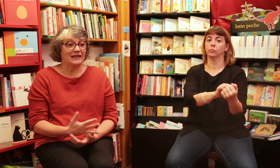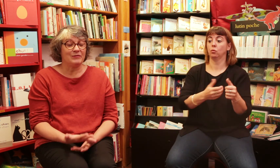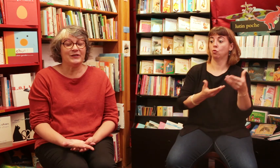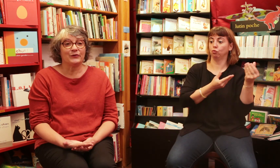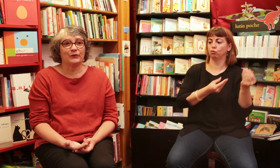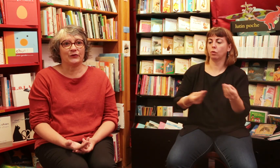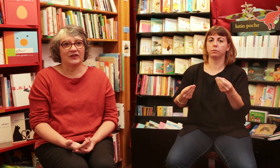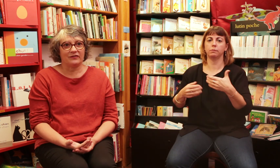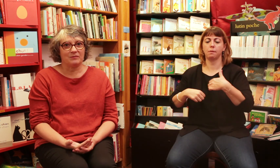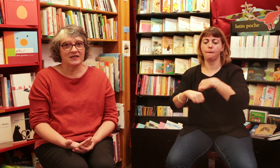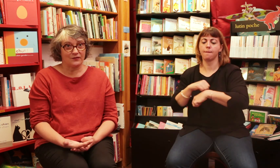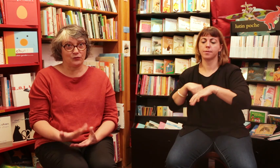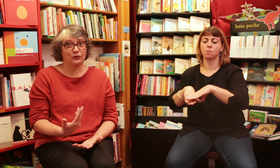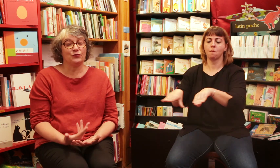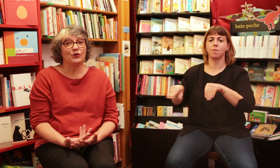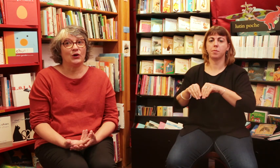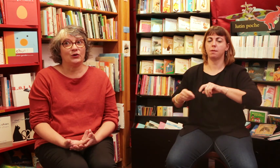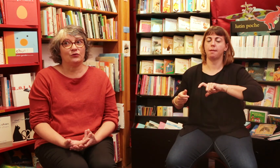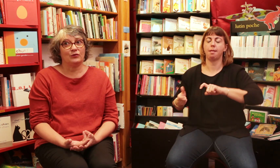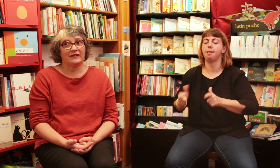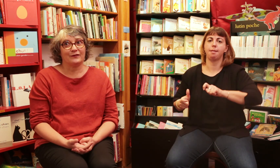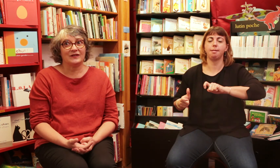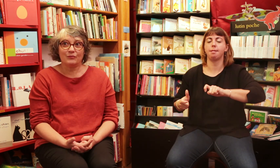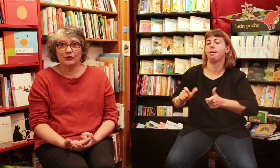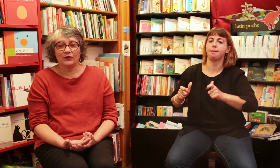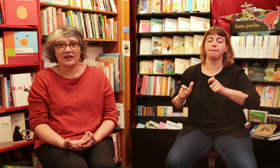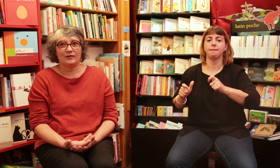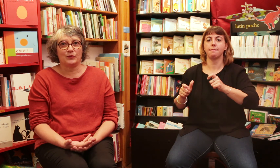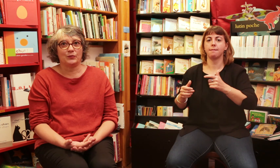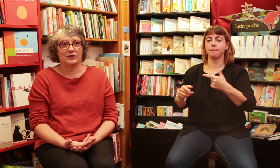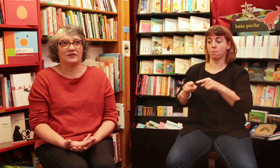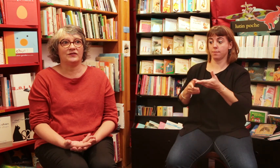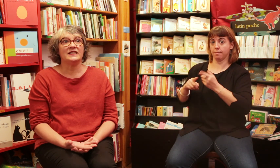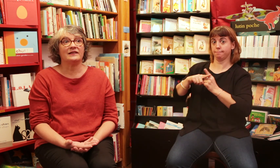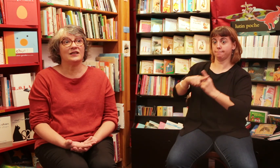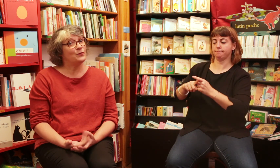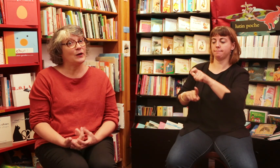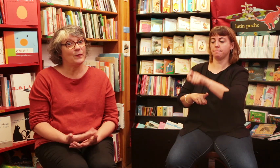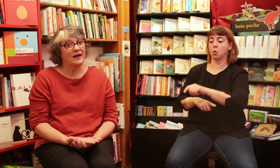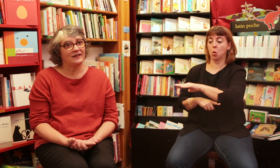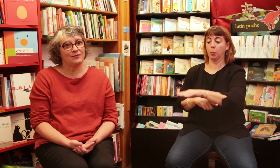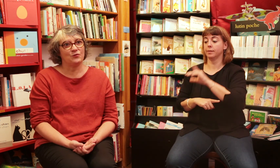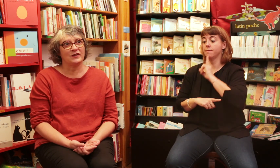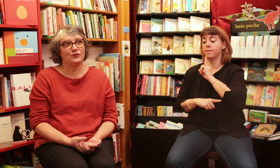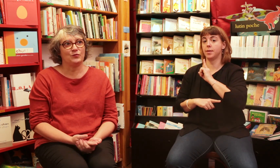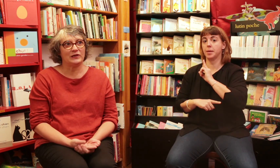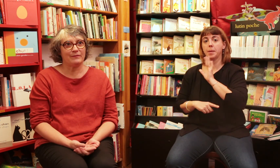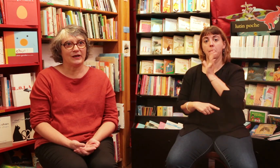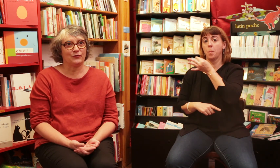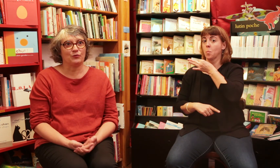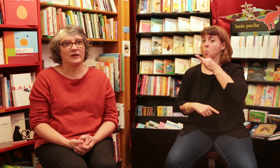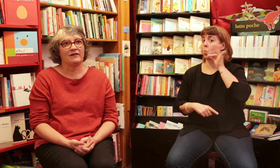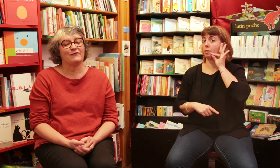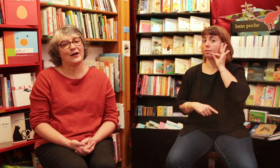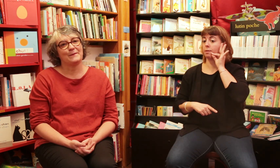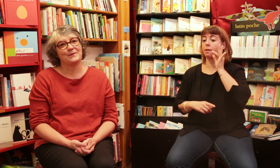l'ordre établi dans cette famille et surtout tous les sentiments de cette petite fille qui ne parle pas, qui est muette depuis le départ